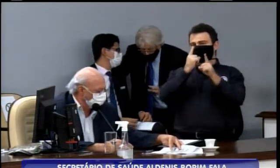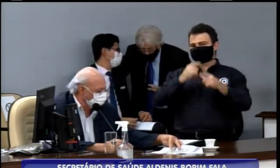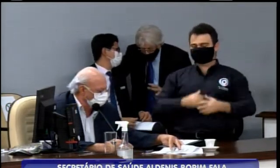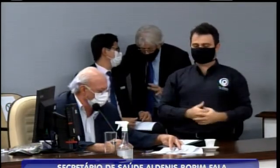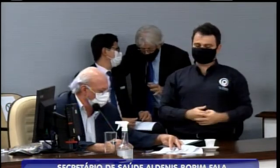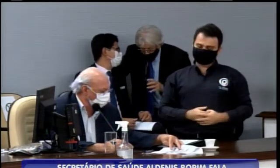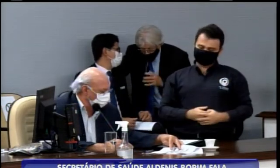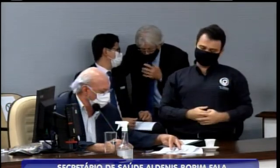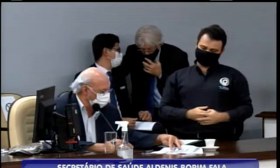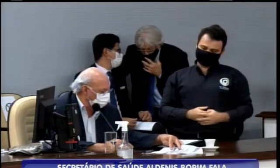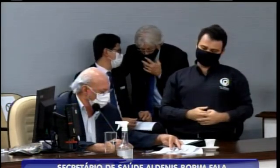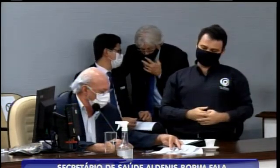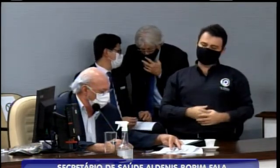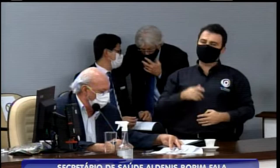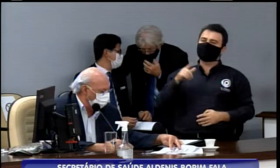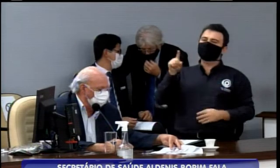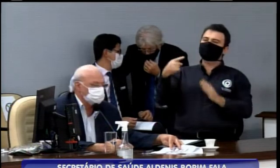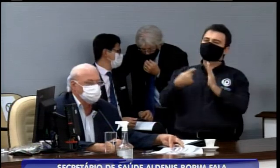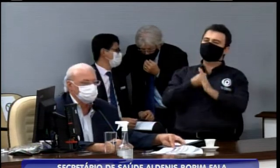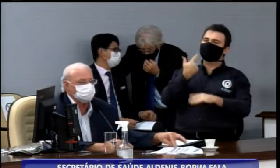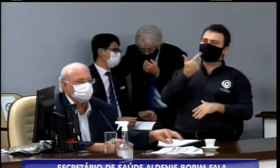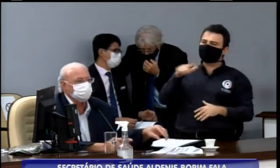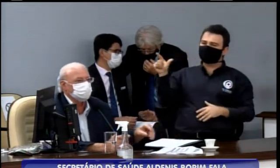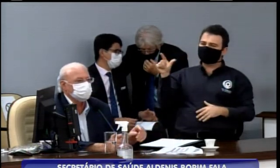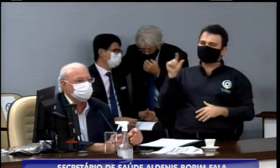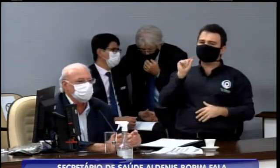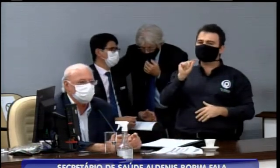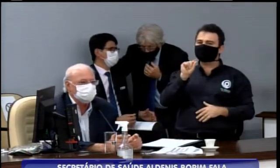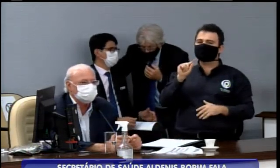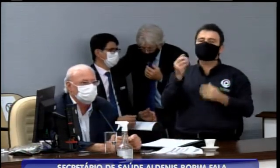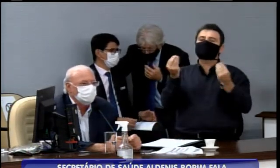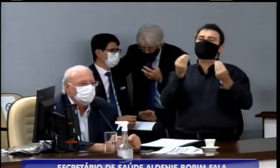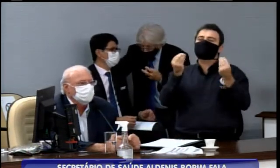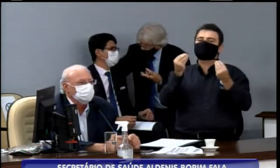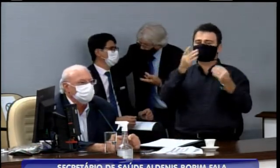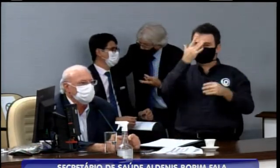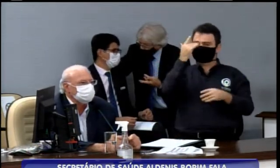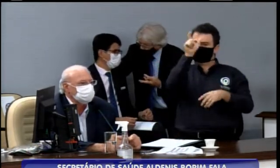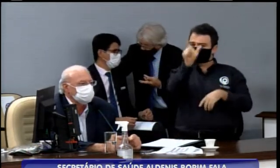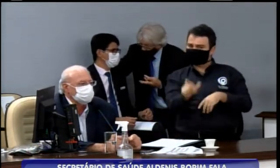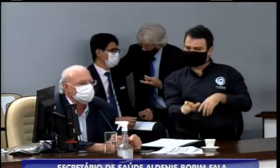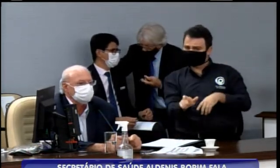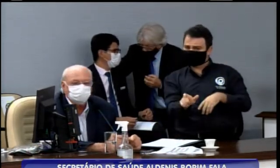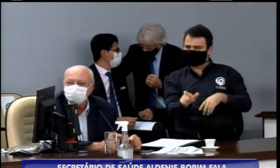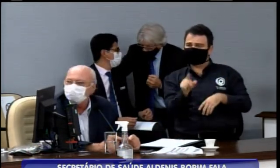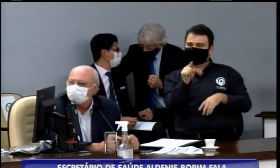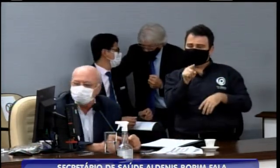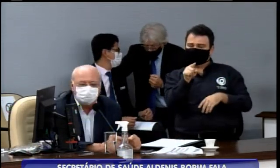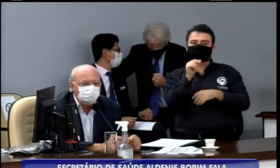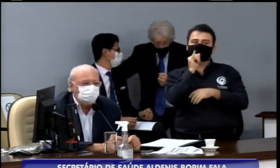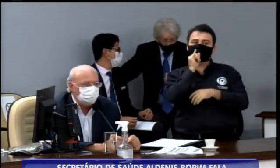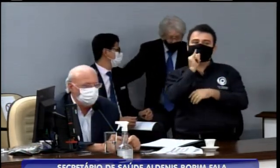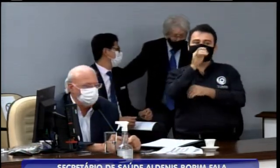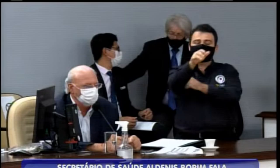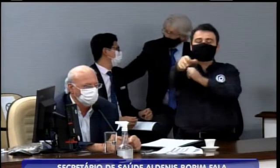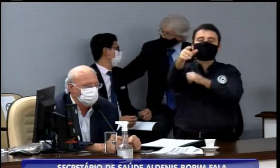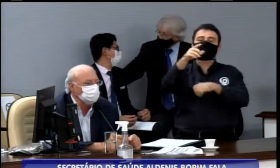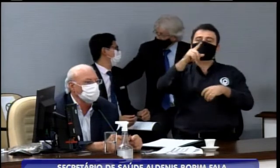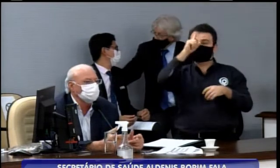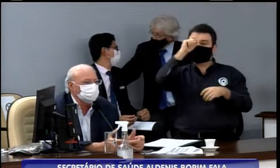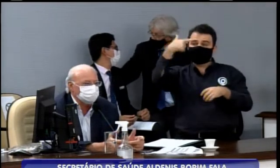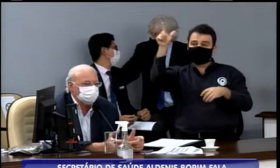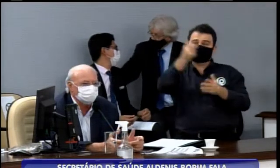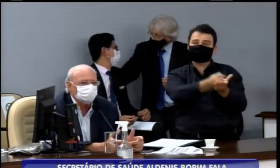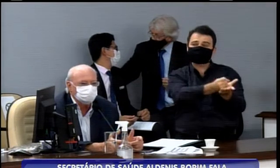A outra pergunta é a logística do paciente que tem que ser transferido do hospital.